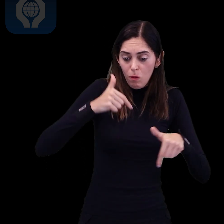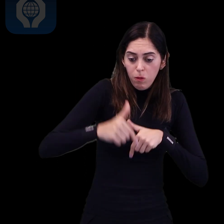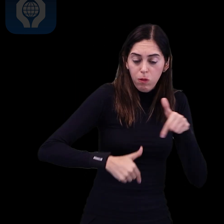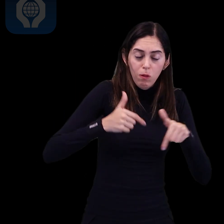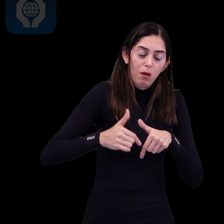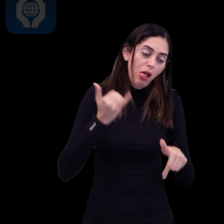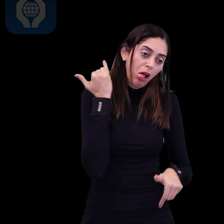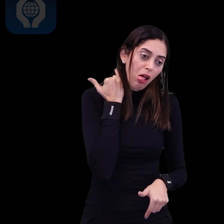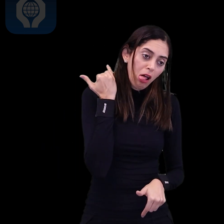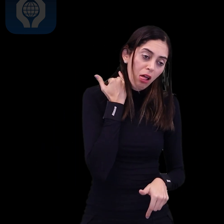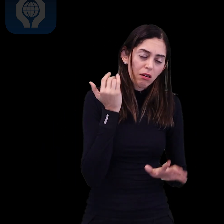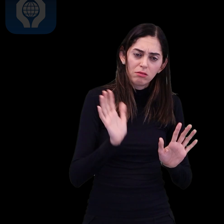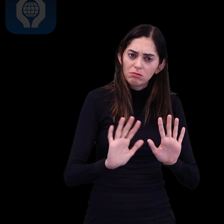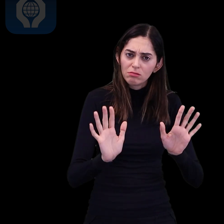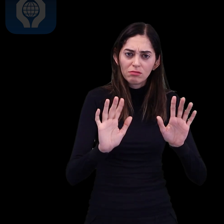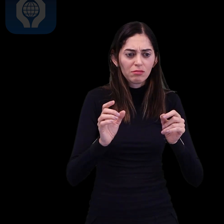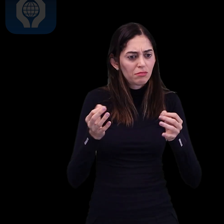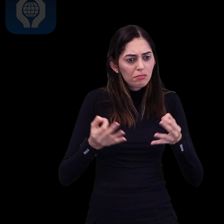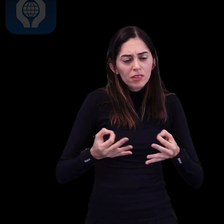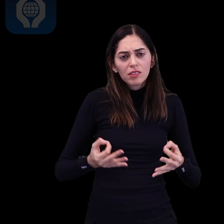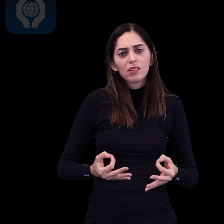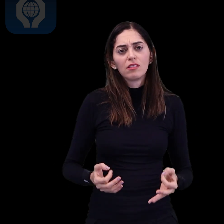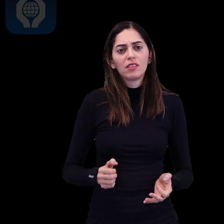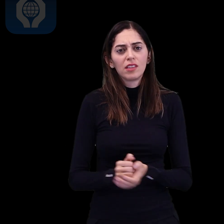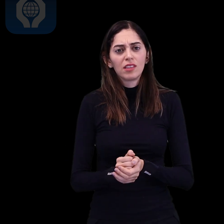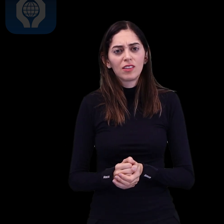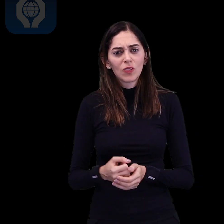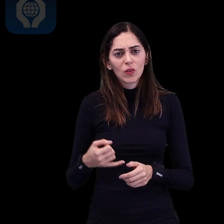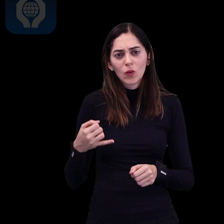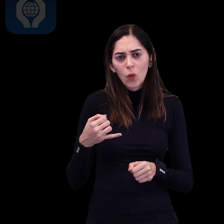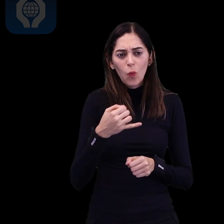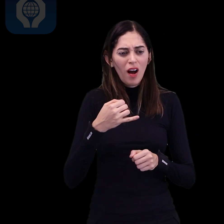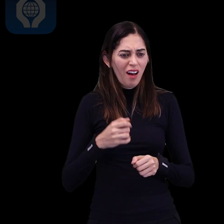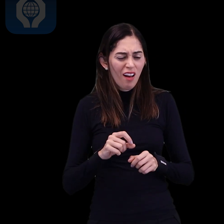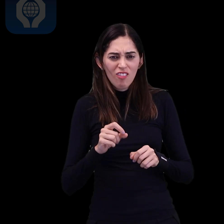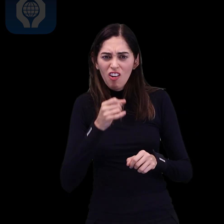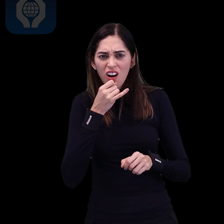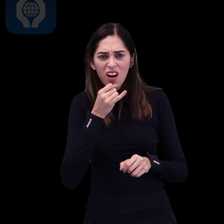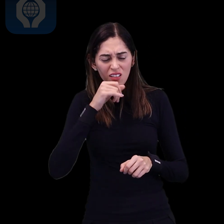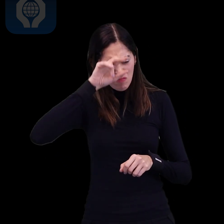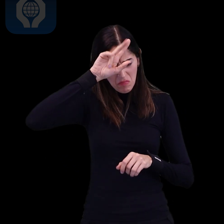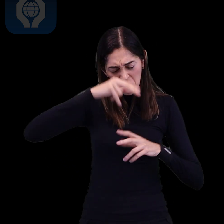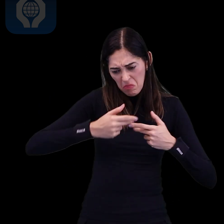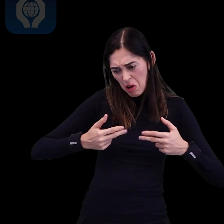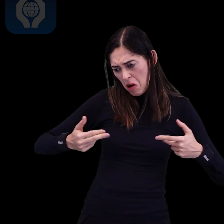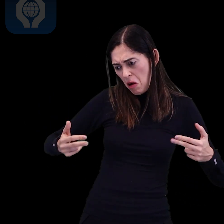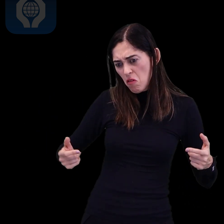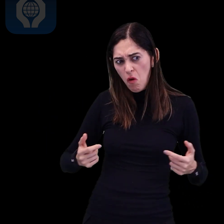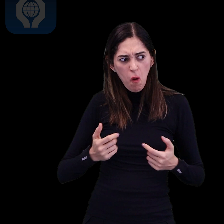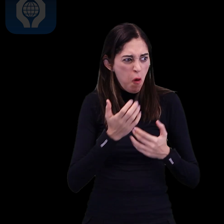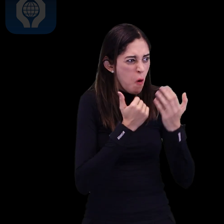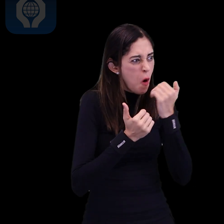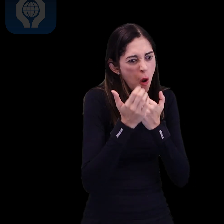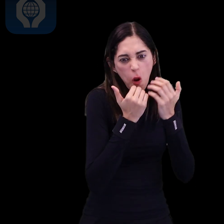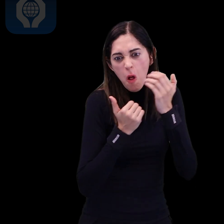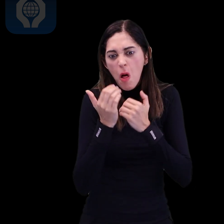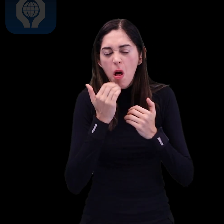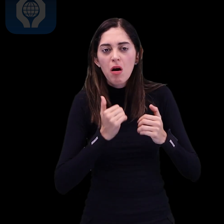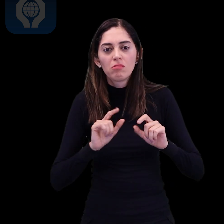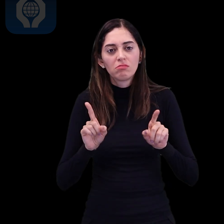perfeito. As ervas daninhas não existiam. Lesmas, lagartos e insetos não comiam as frutas e legumes.